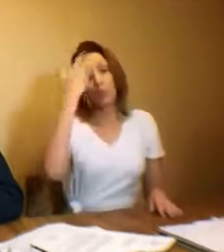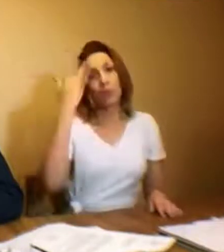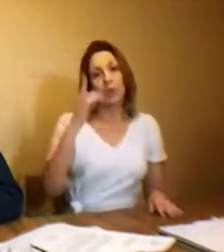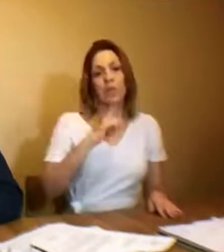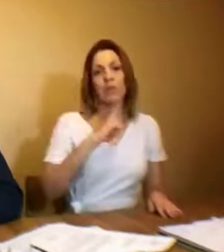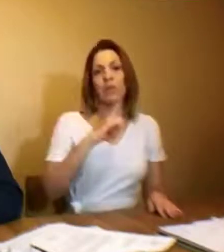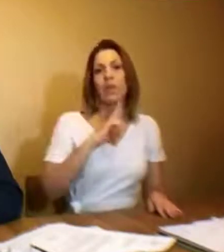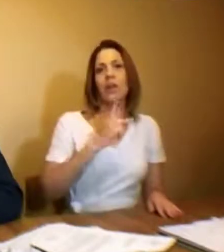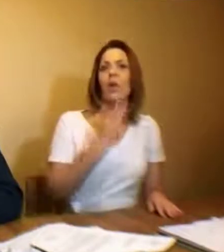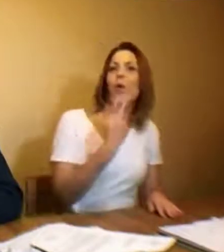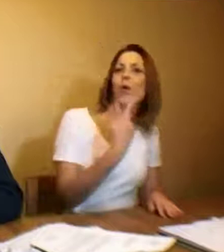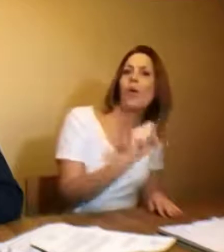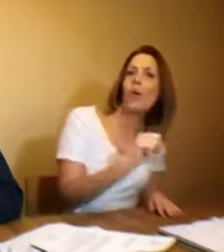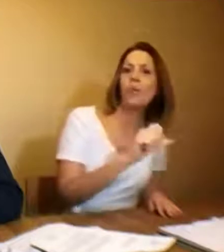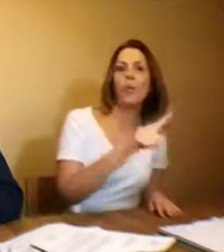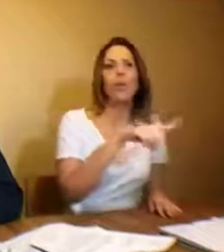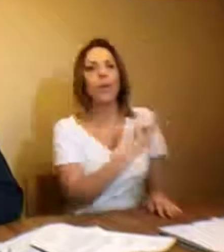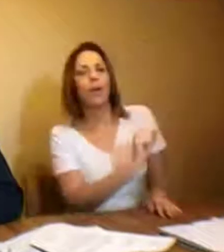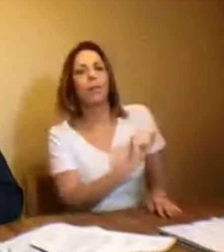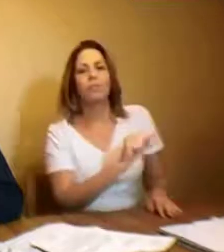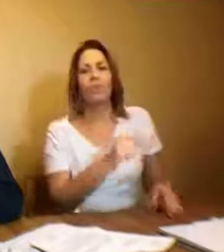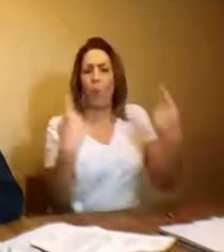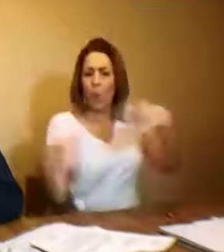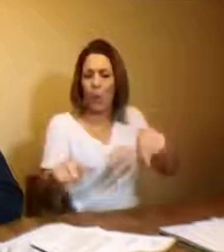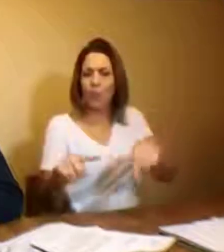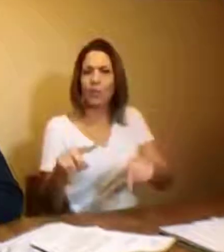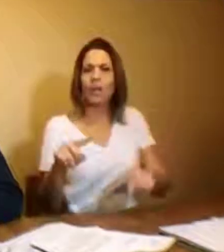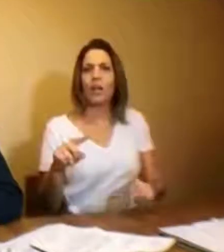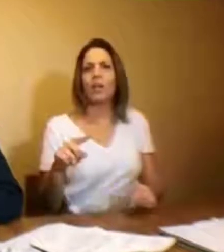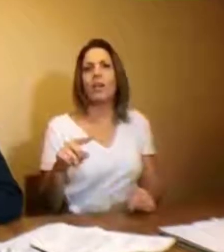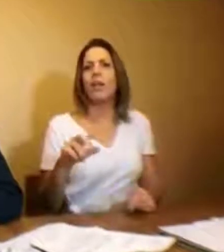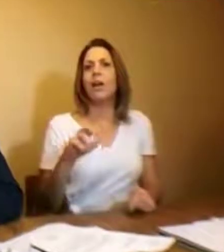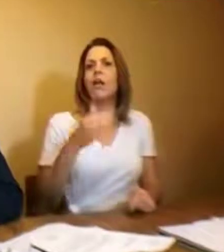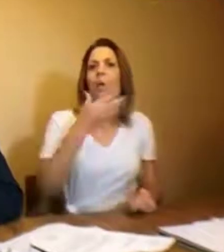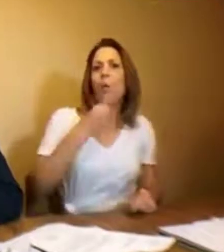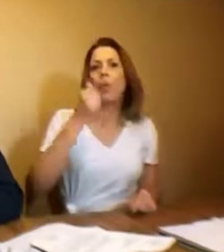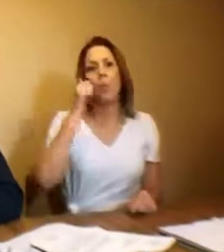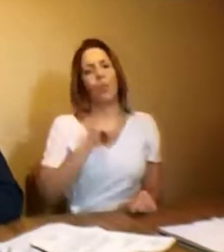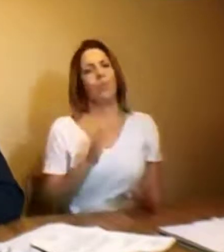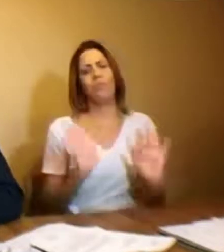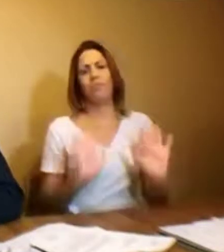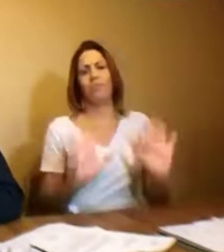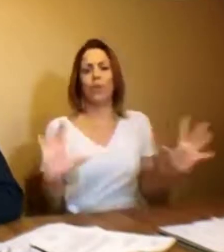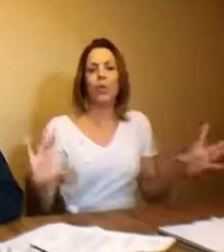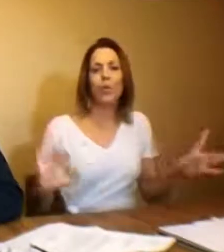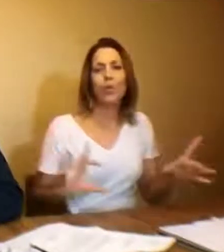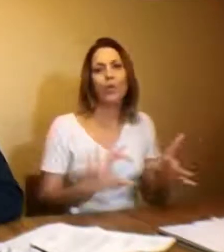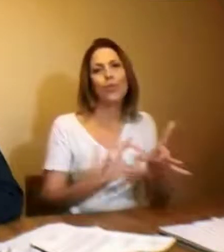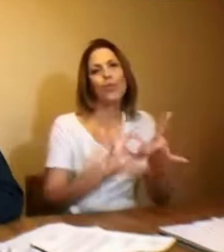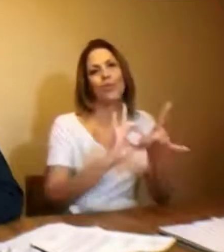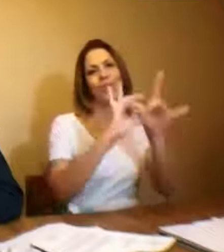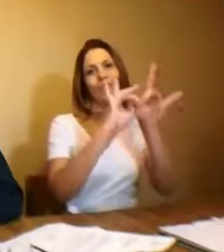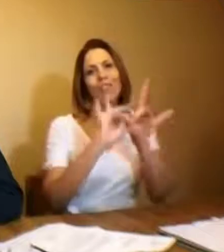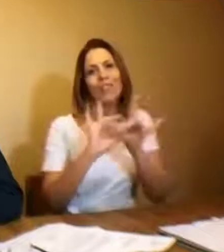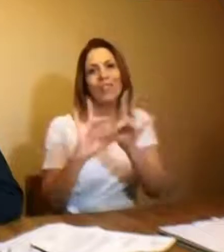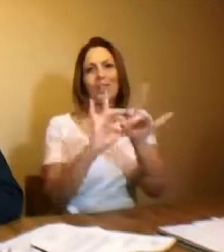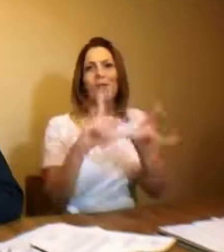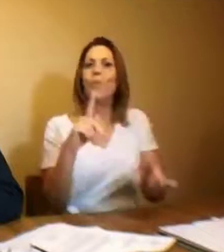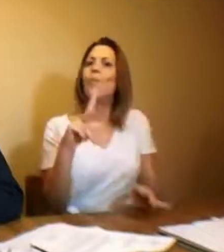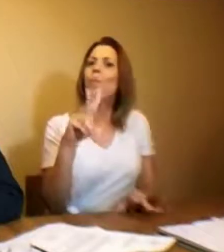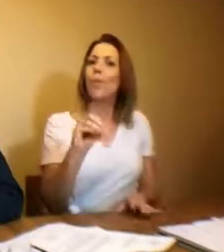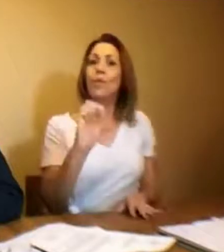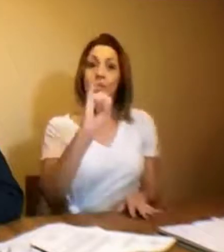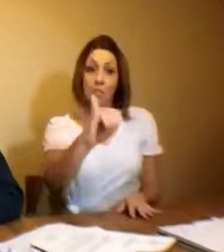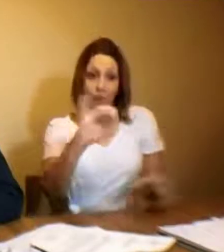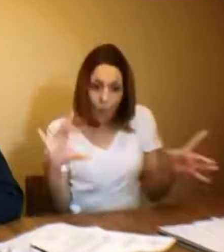sexual, homo contra héteros. Vamos unir o nosso povo. Unidos, seremos,